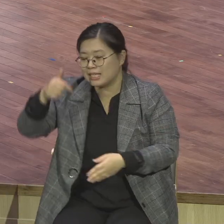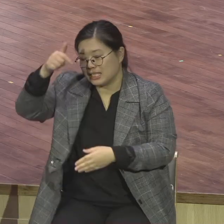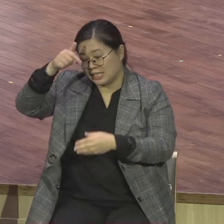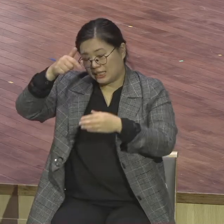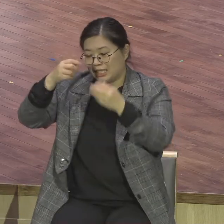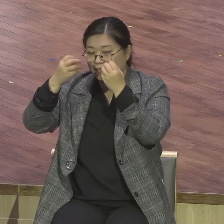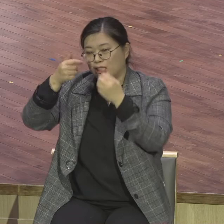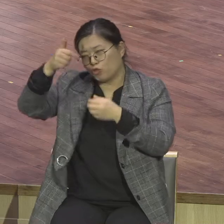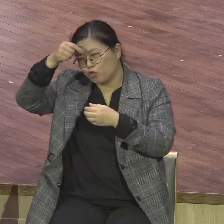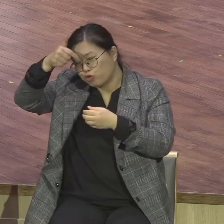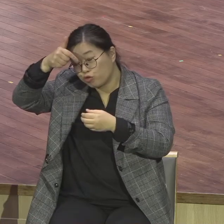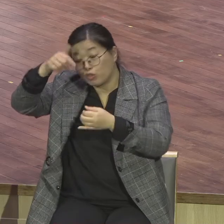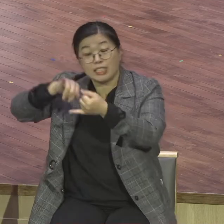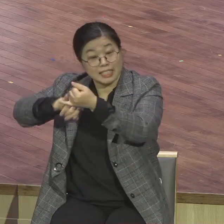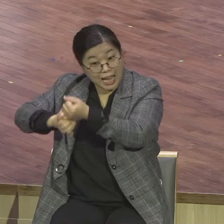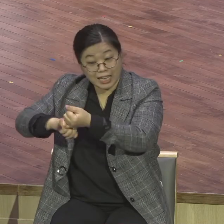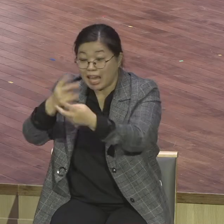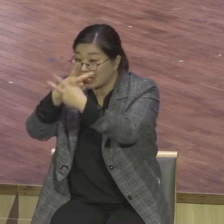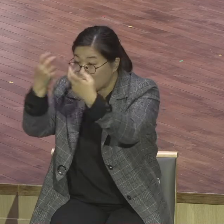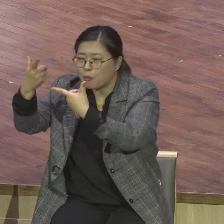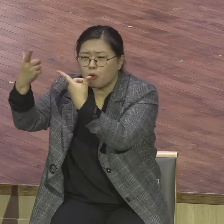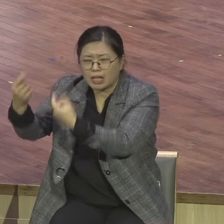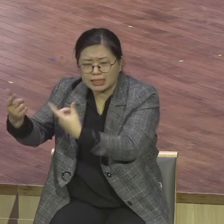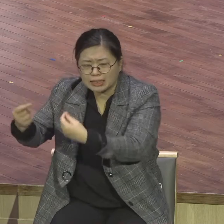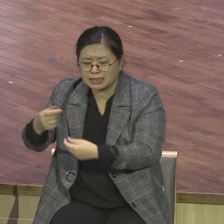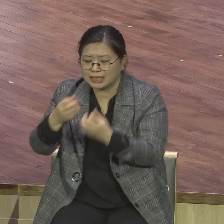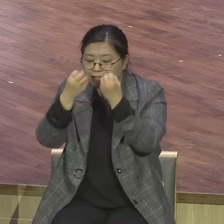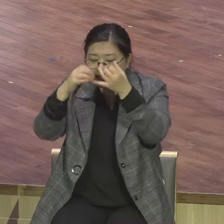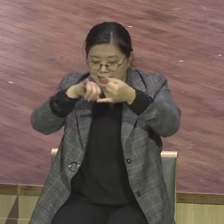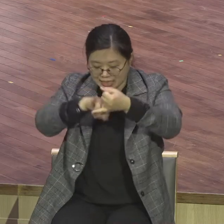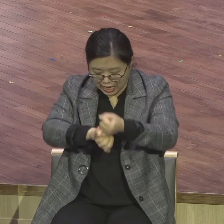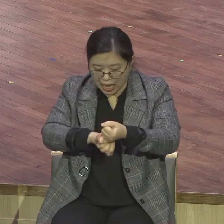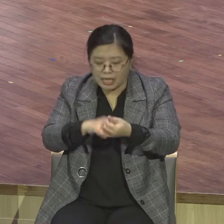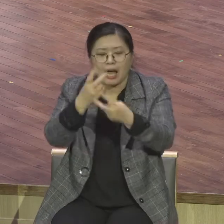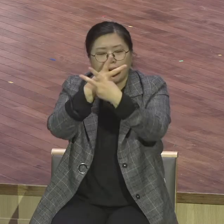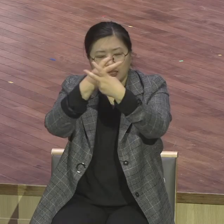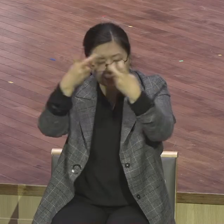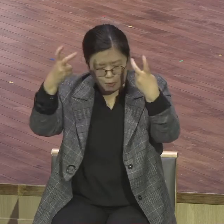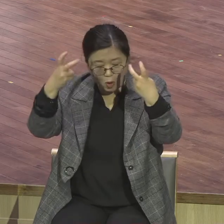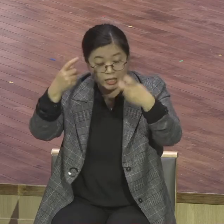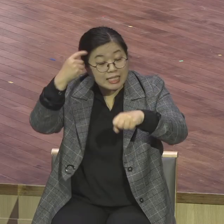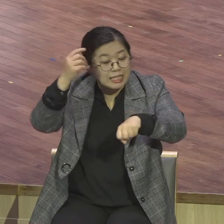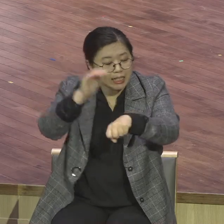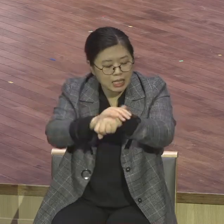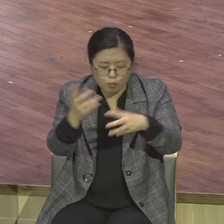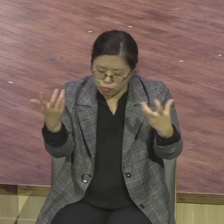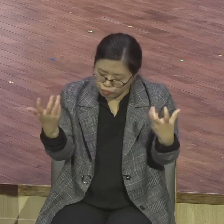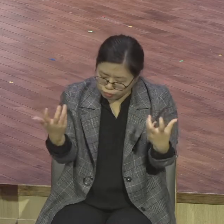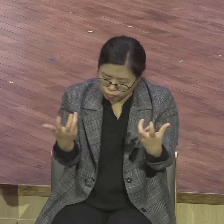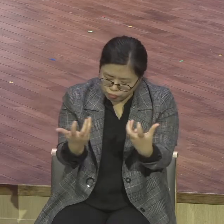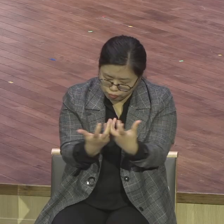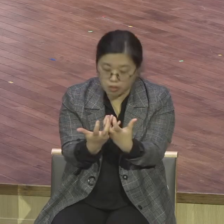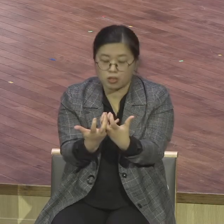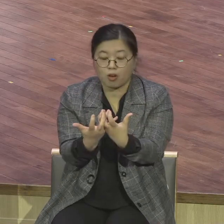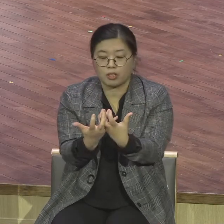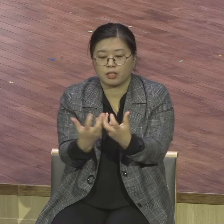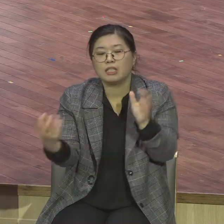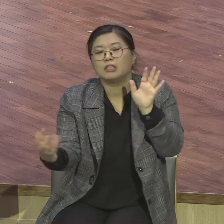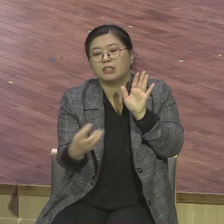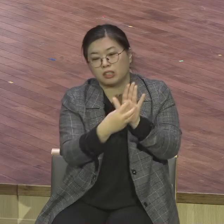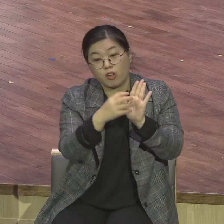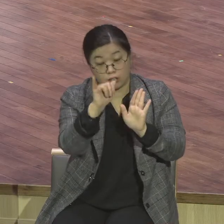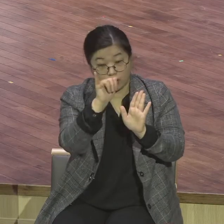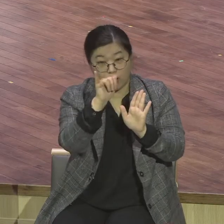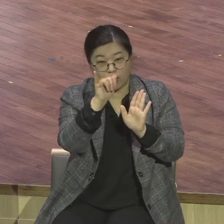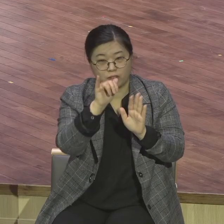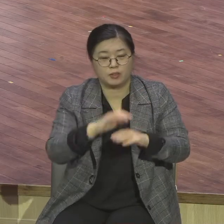속에 실천적 지혜를 주는 말씀입니다. 오늘 이 제목처럼 세상을 이기는 지혜를